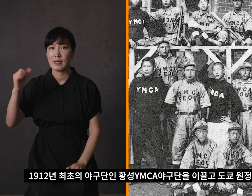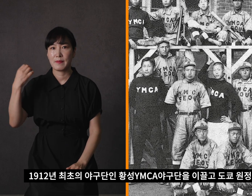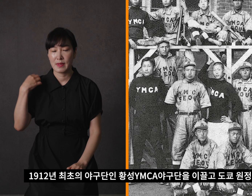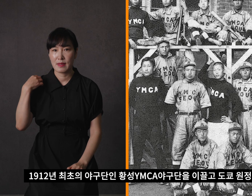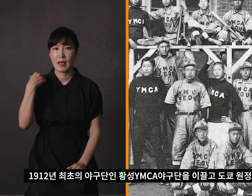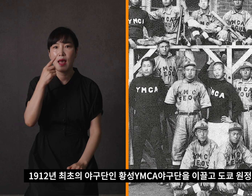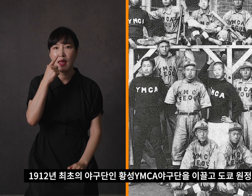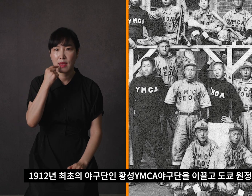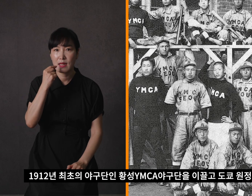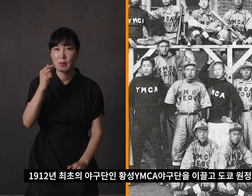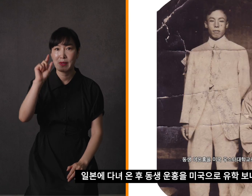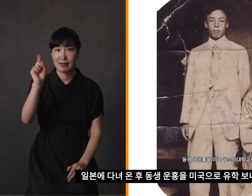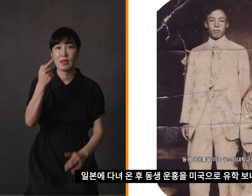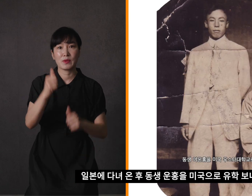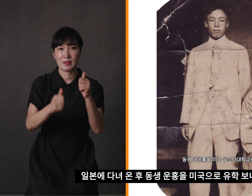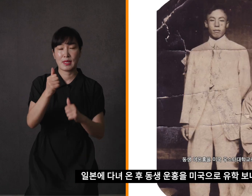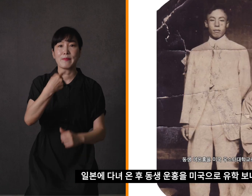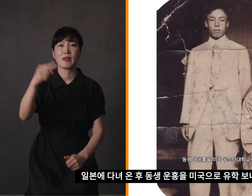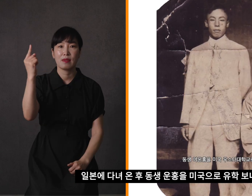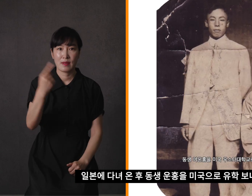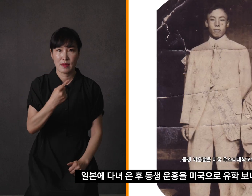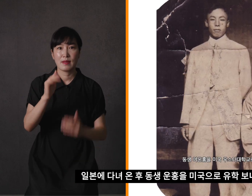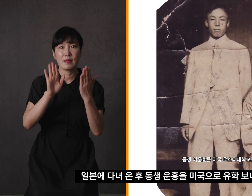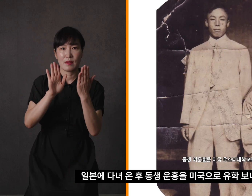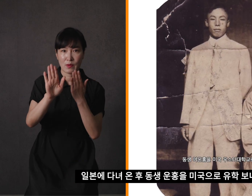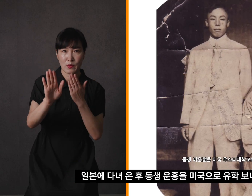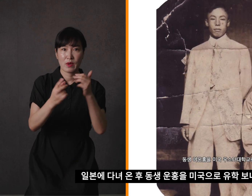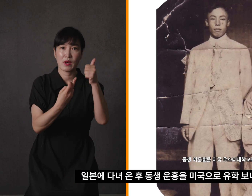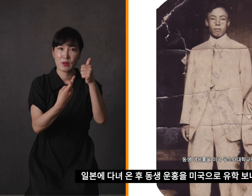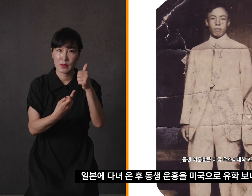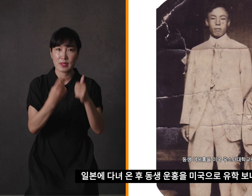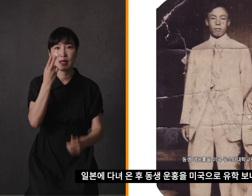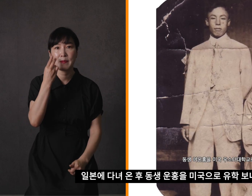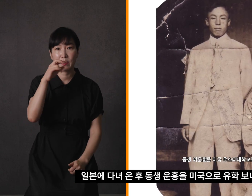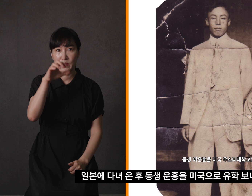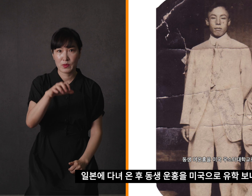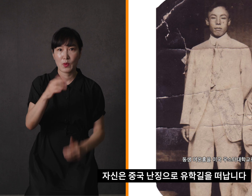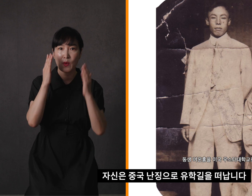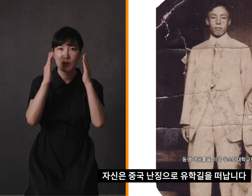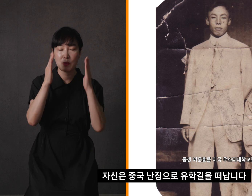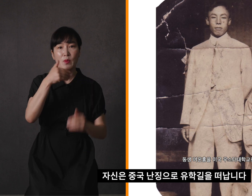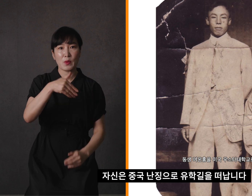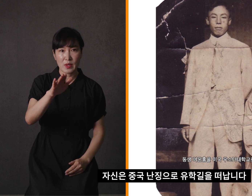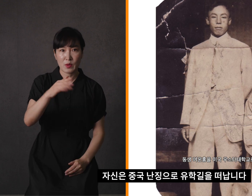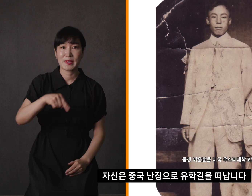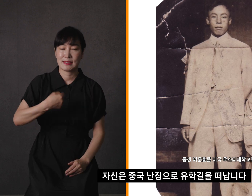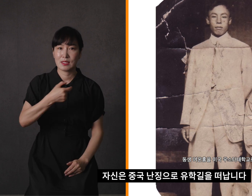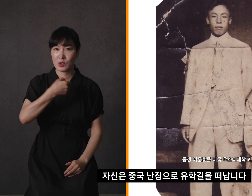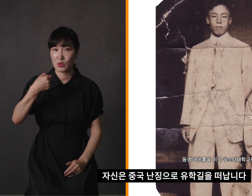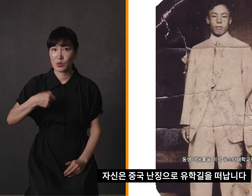다녀옵니다. 일본에 다녀온 후 동생 운홍을 미국으로 유학 보내고 자신은 중국